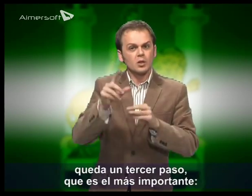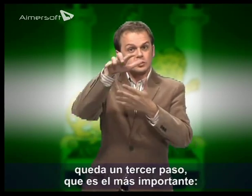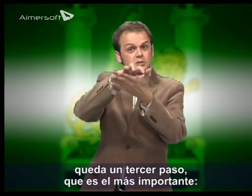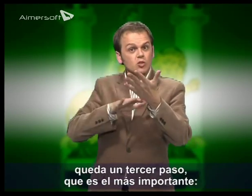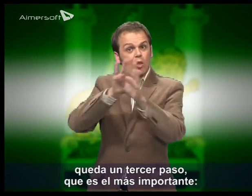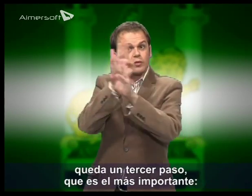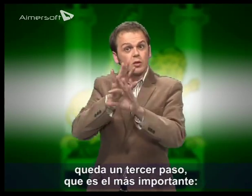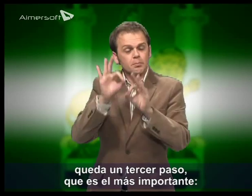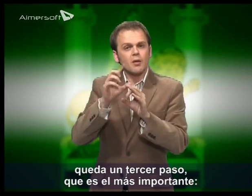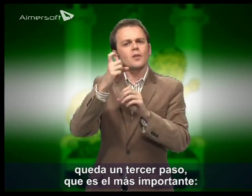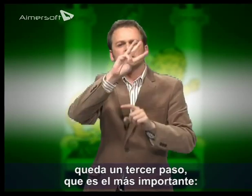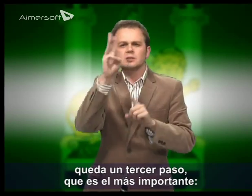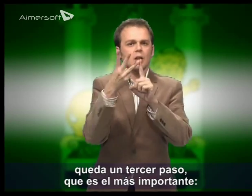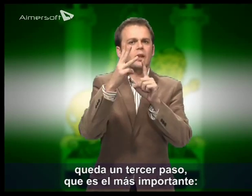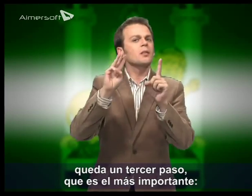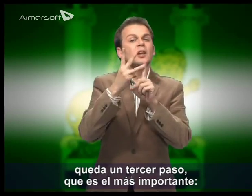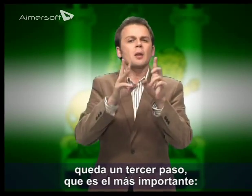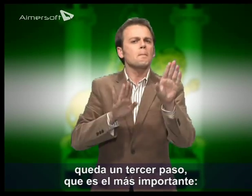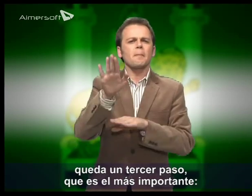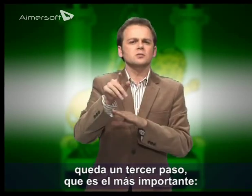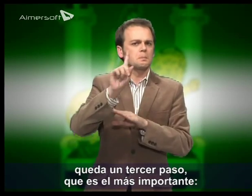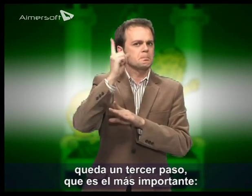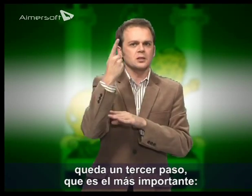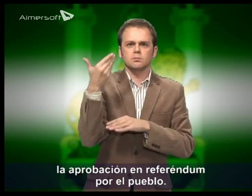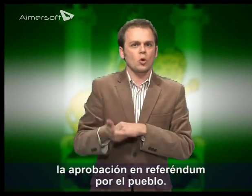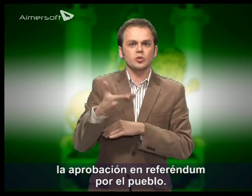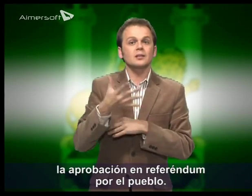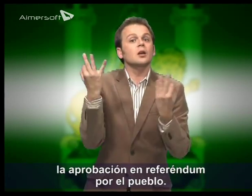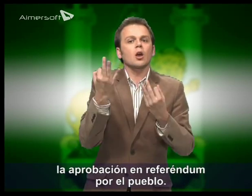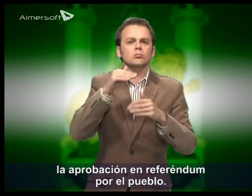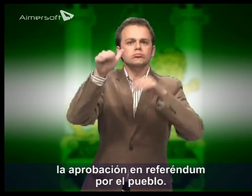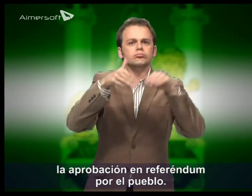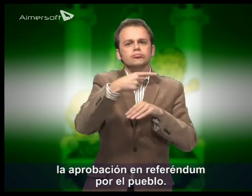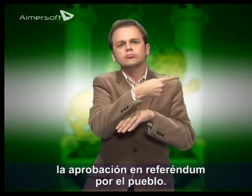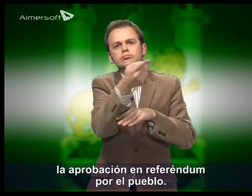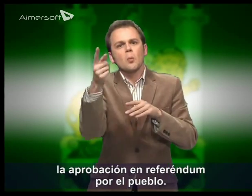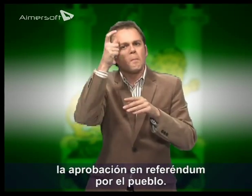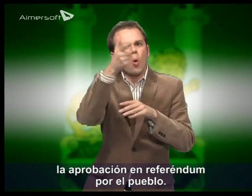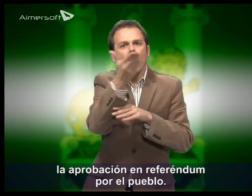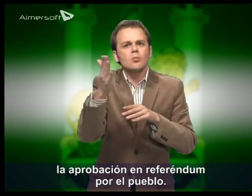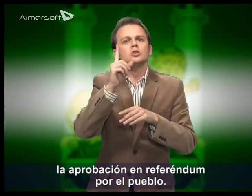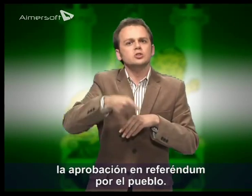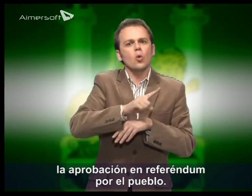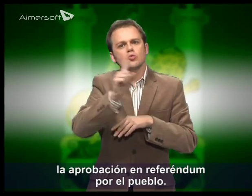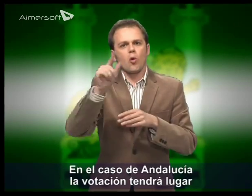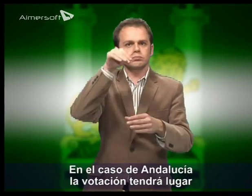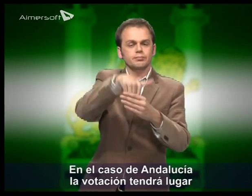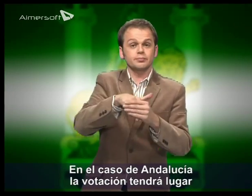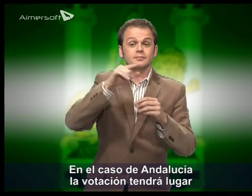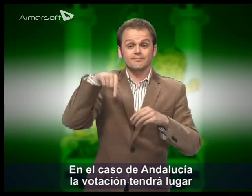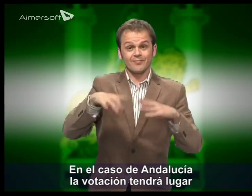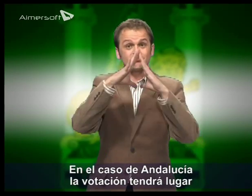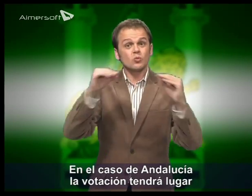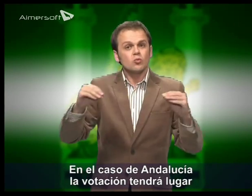definitivo, queda un tercer paso que es el más importante: la aprobación en referéndum por el pueblo. En el caso